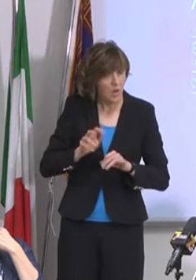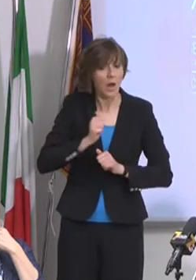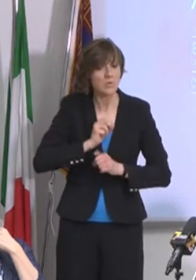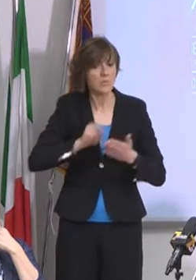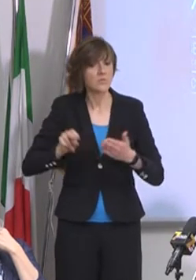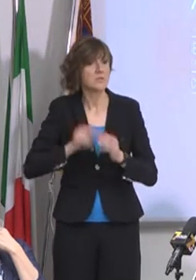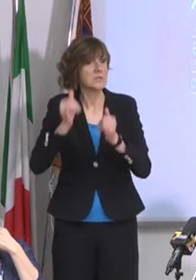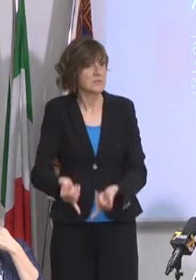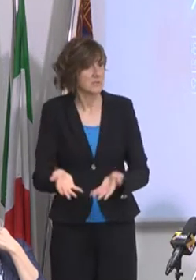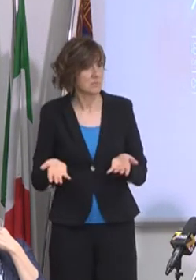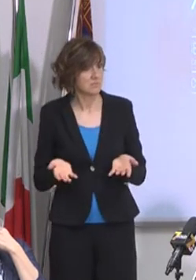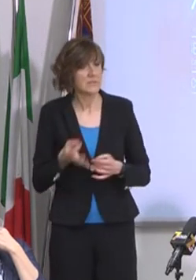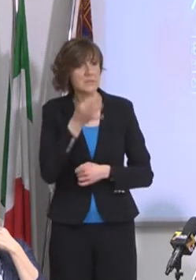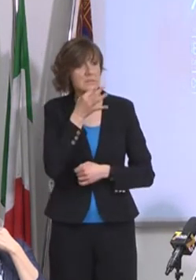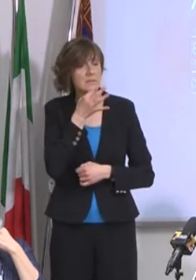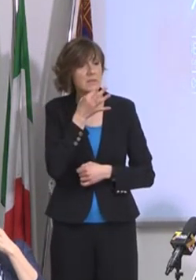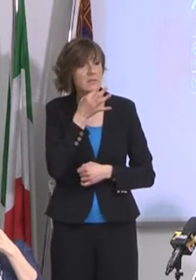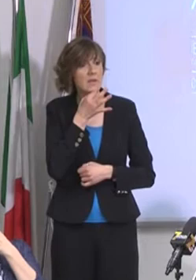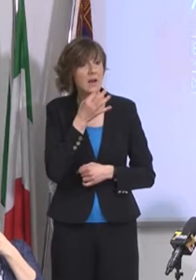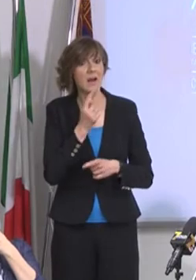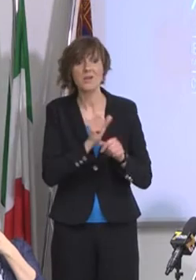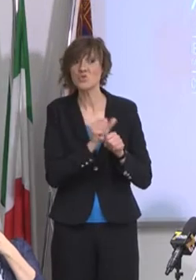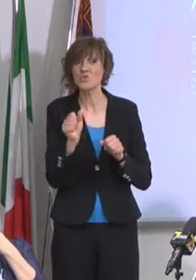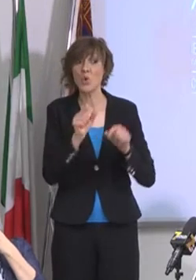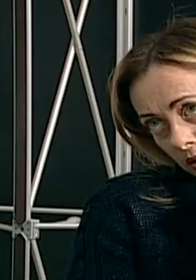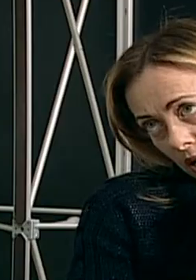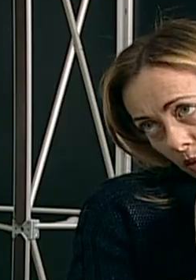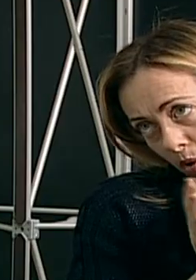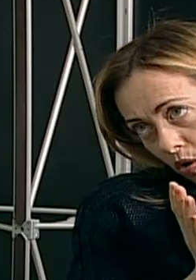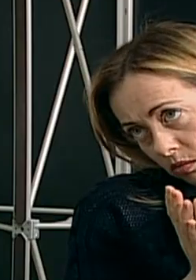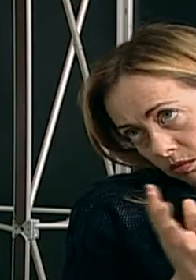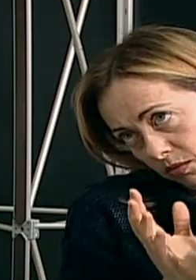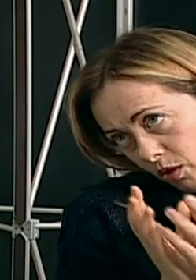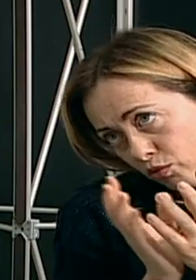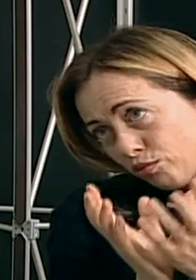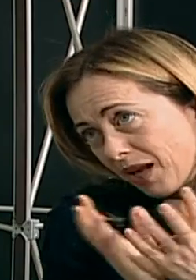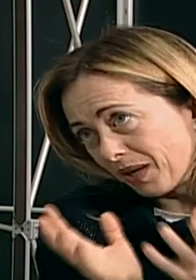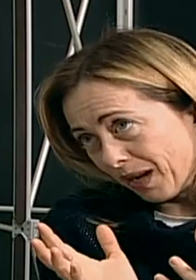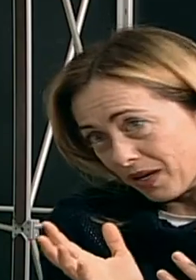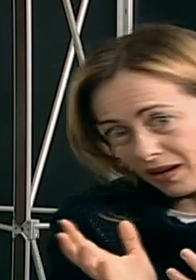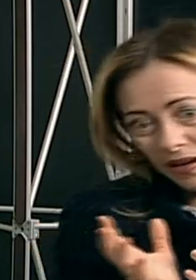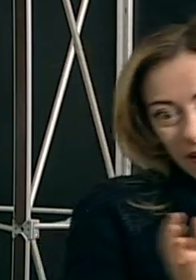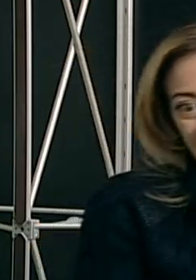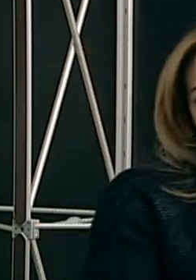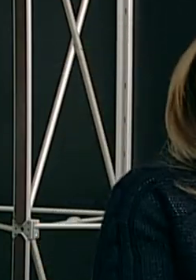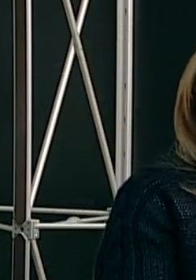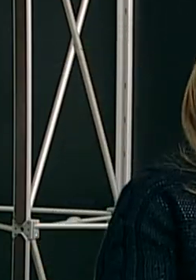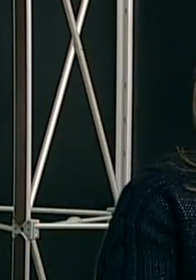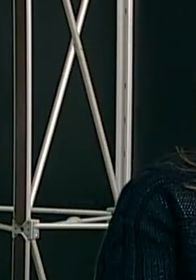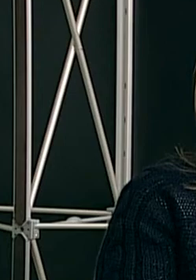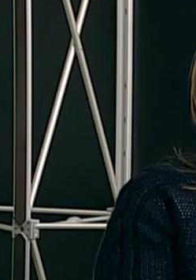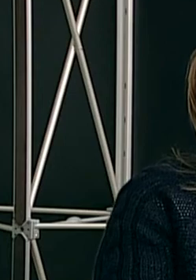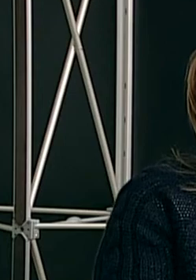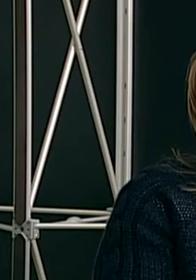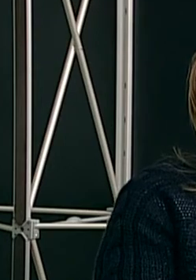forse non bisognerebbe leggere solo i titoli degli articoli la leader di fratelli d'italia attacca impegno per l'autonomia sì